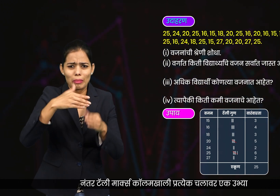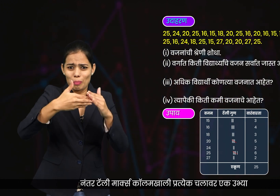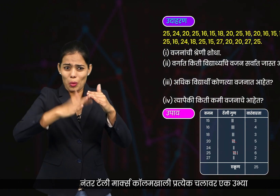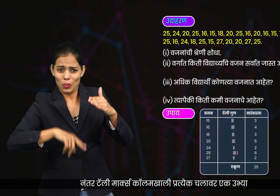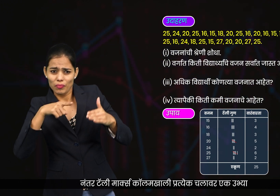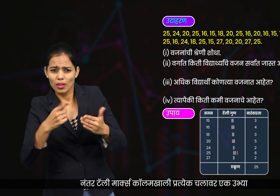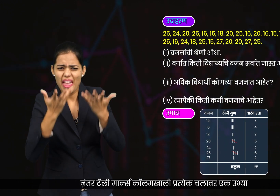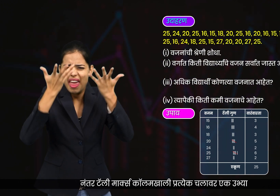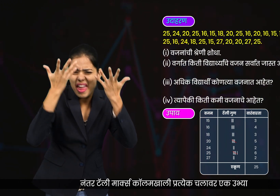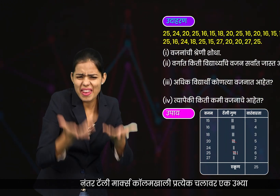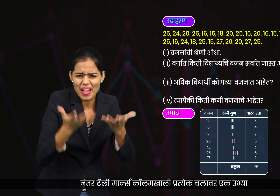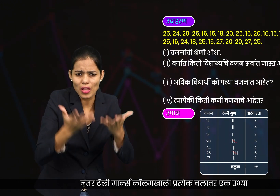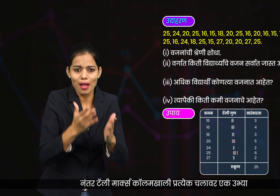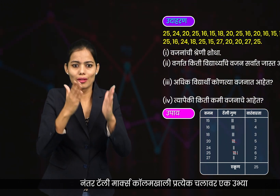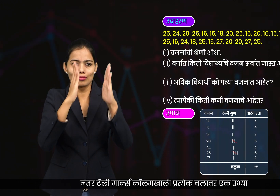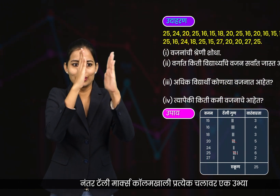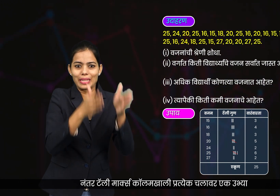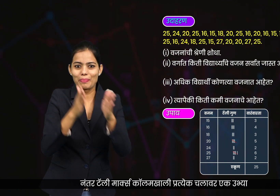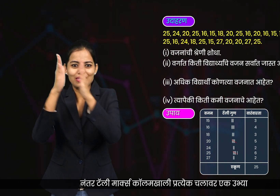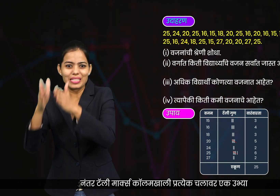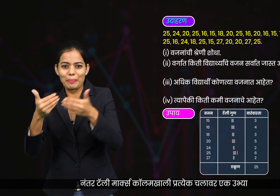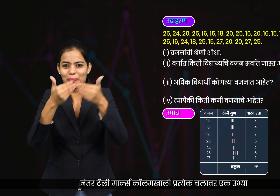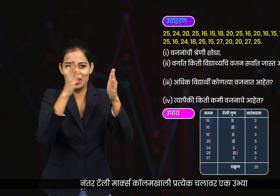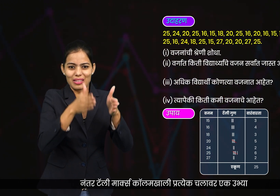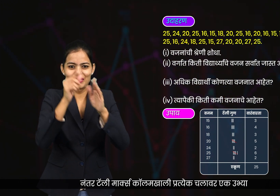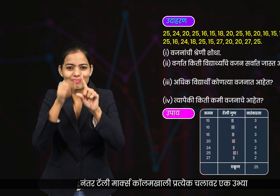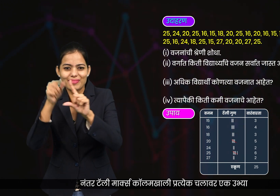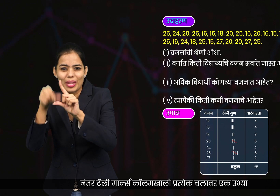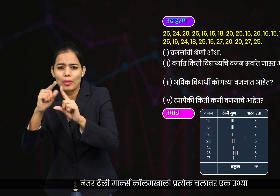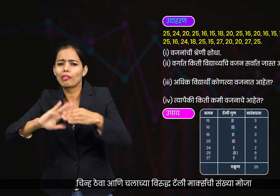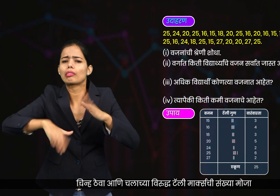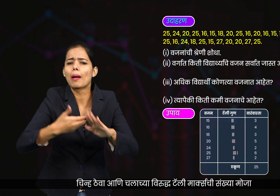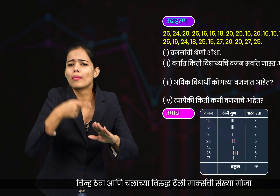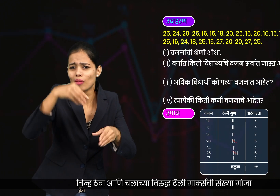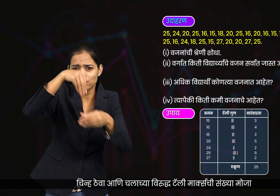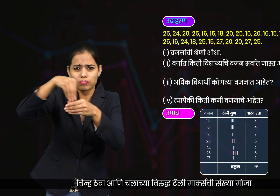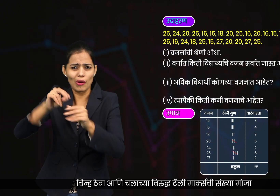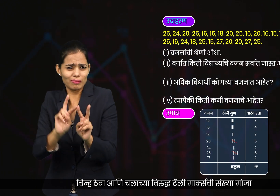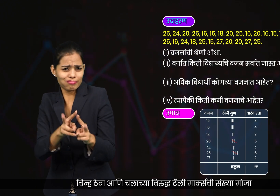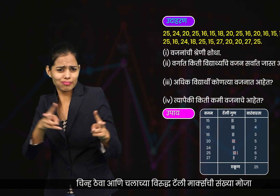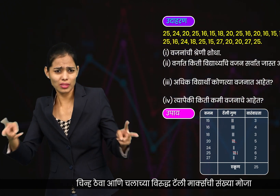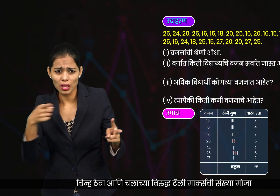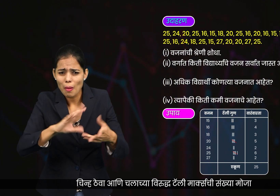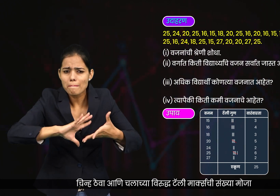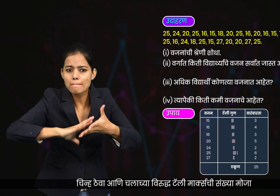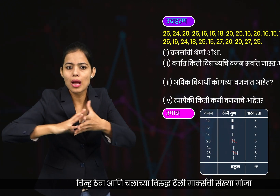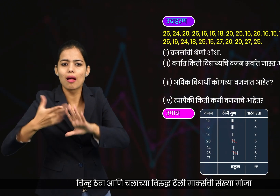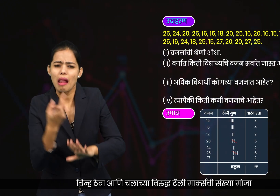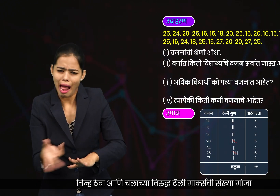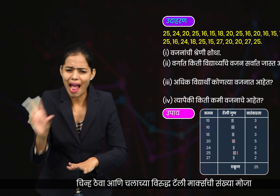नंतर टॅली मार्क्स कॉलम खाली प्रत्येक चलावर एक उभ्या चिन्ह ठेवा आणि चलाच्या विरुद्ध टॅली